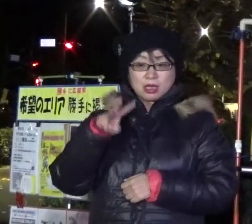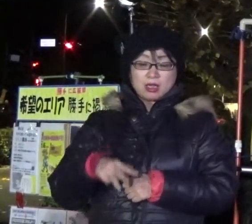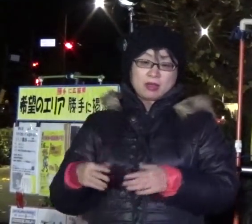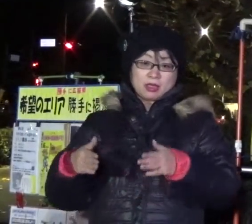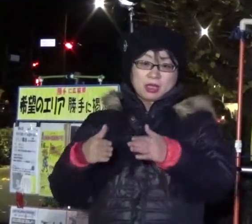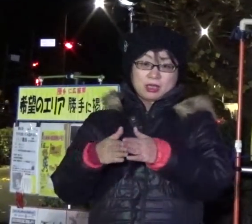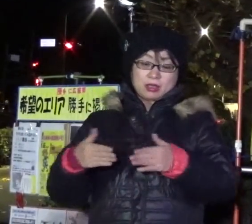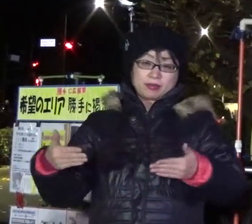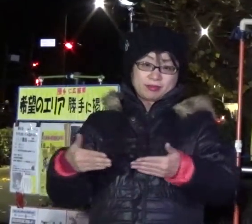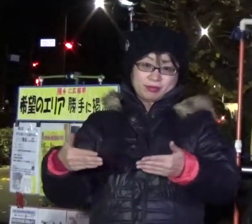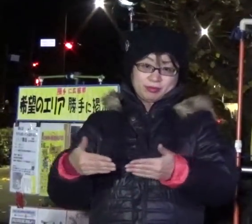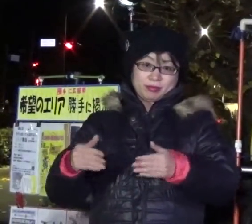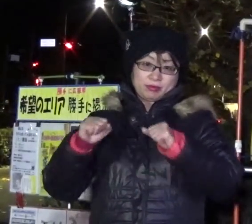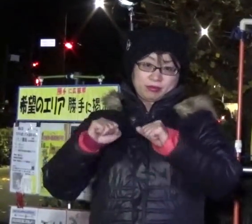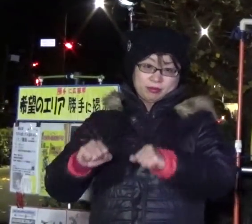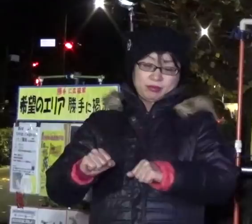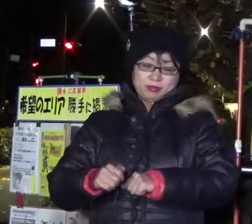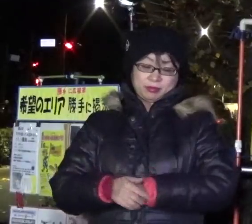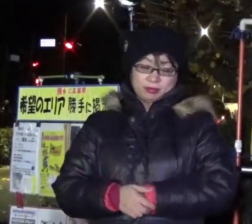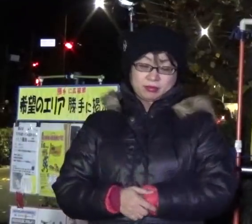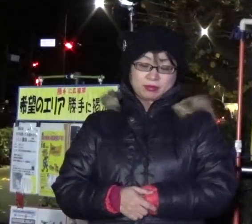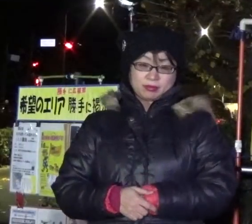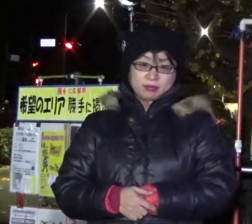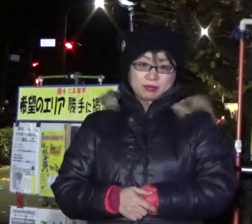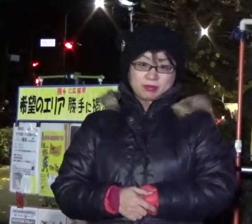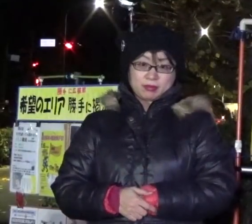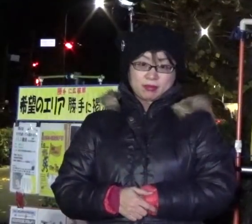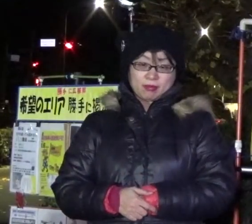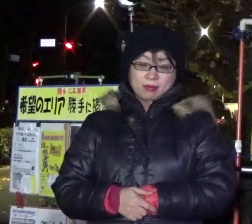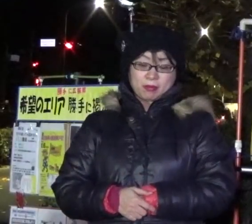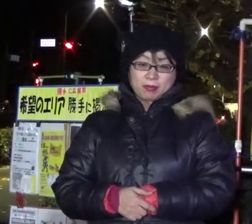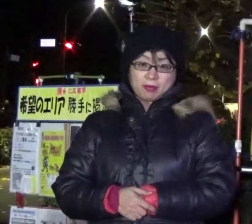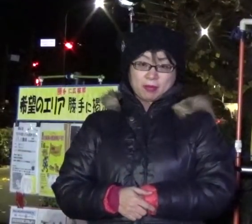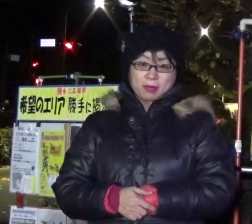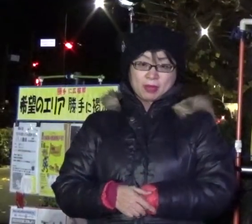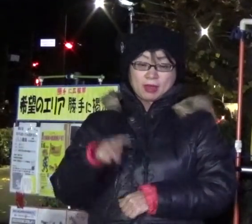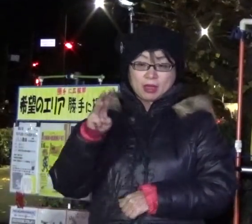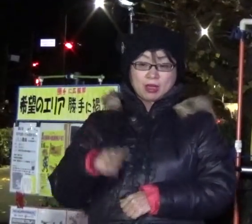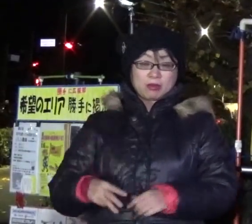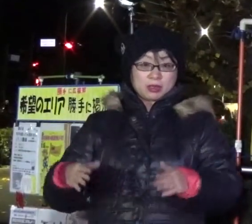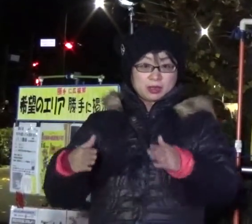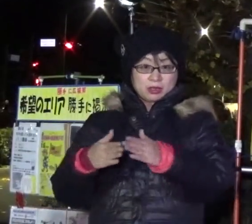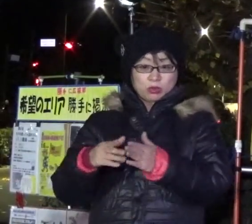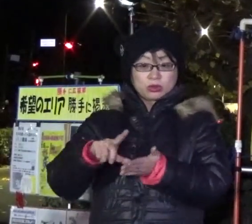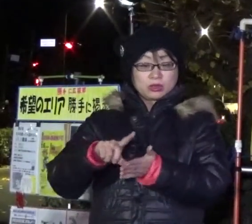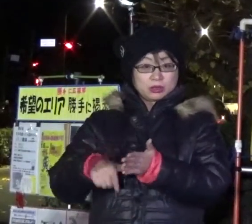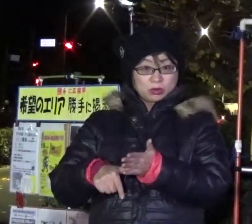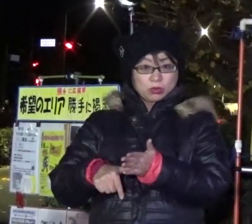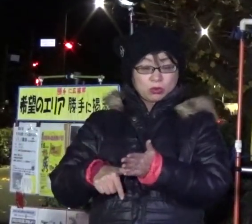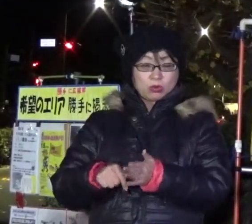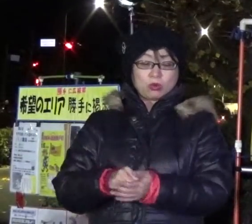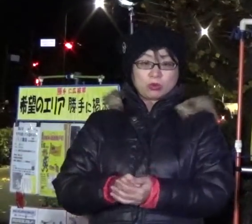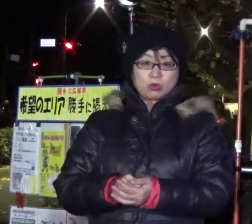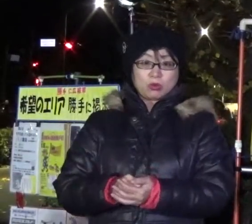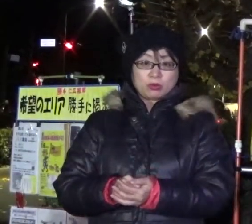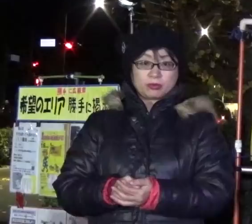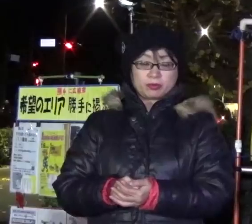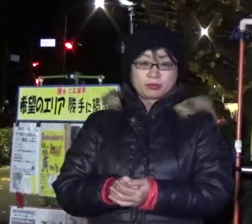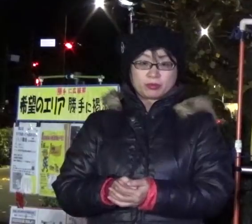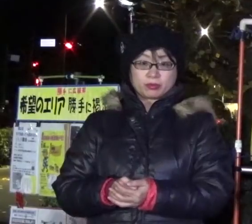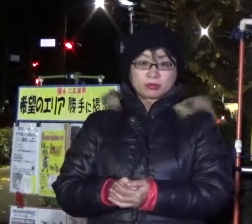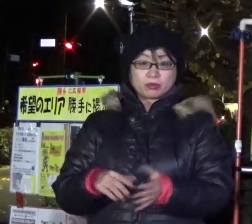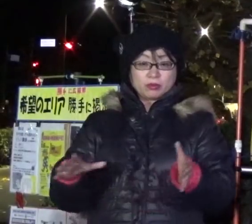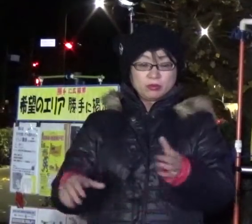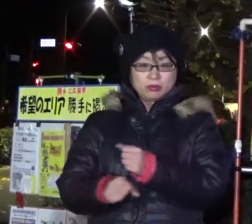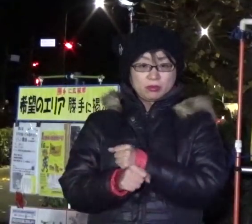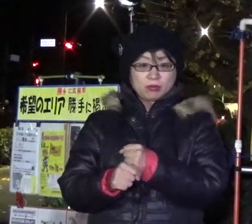ました。で、川崎の中で地方の、地方の市長選挙や知事選挙の統一戦線